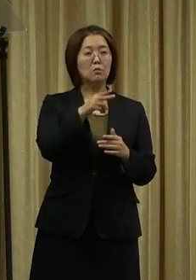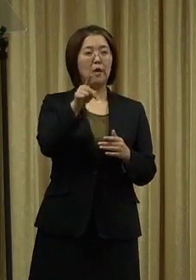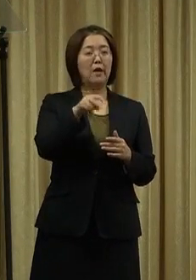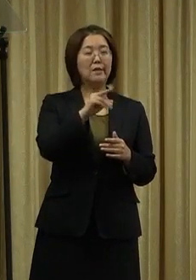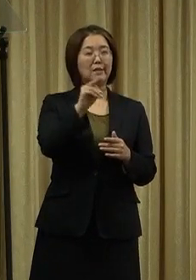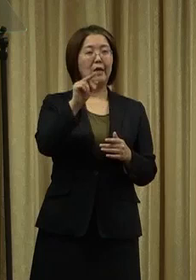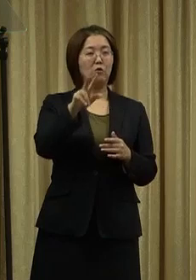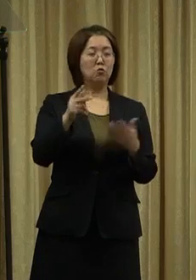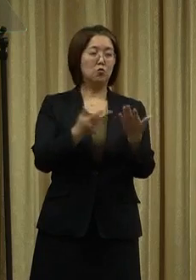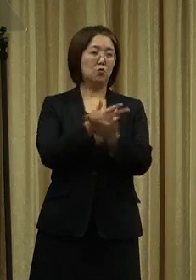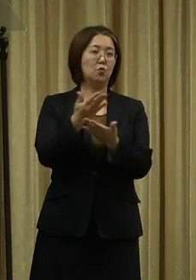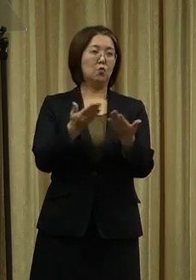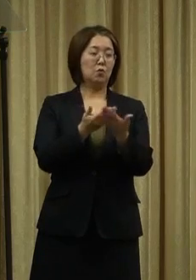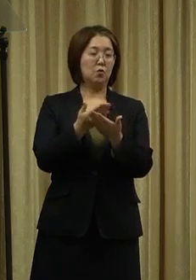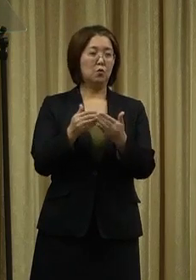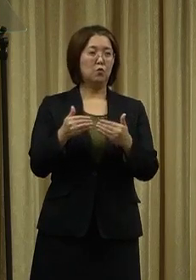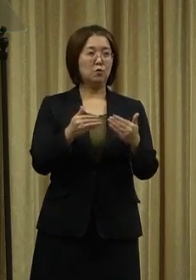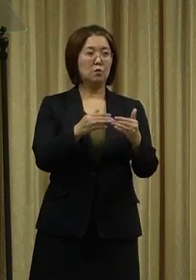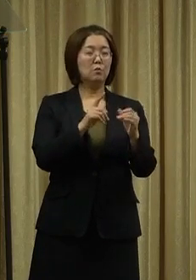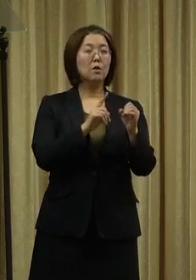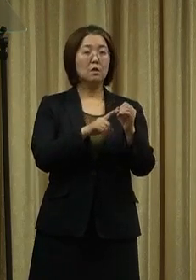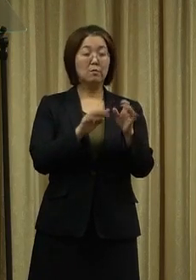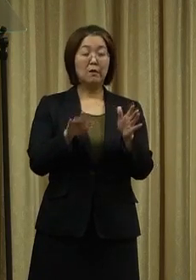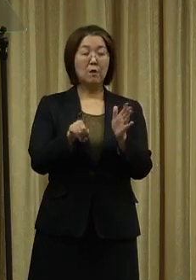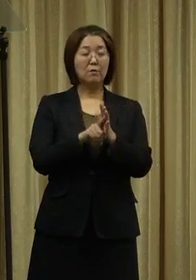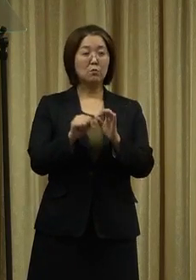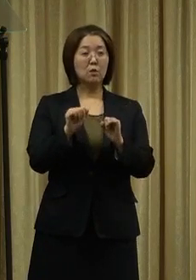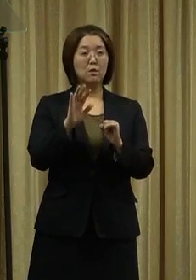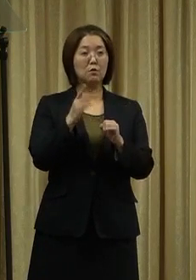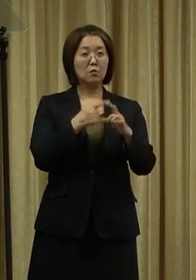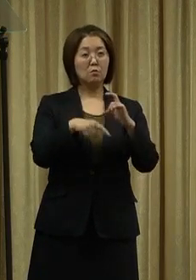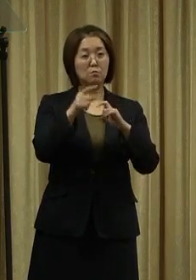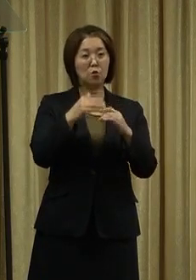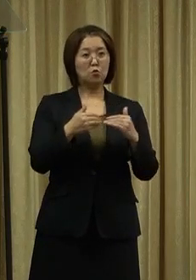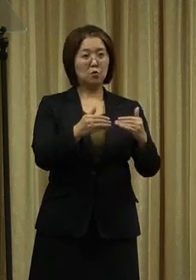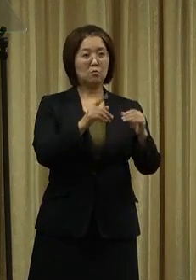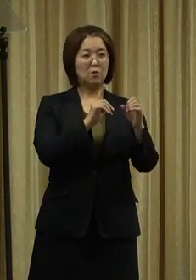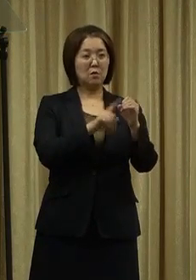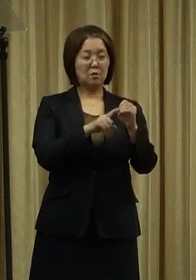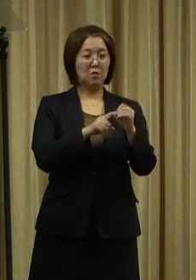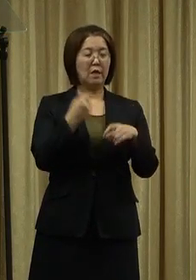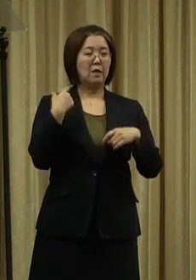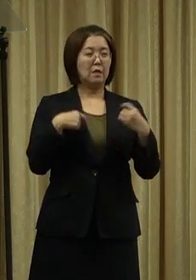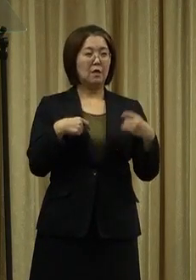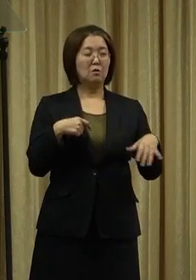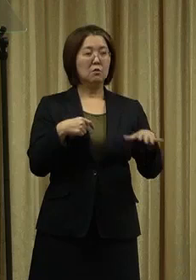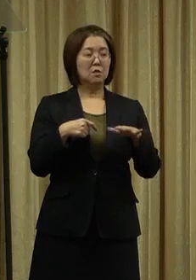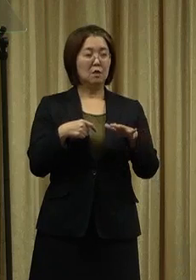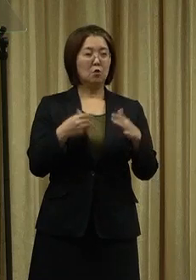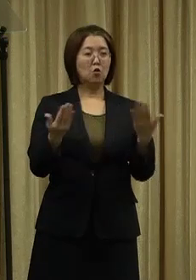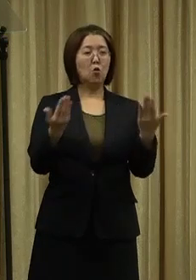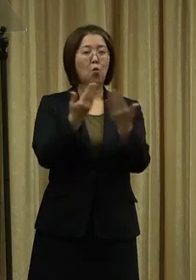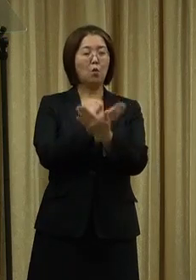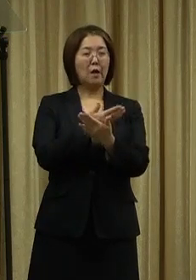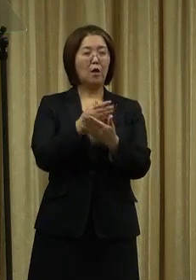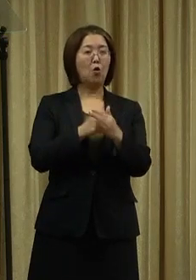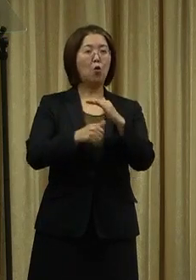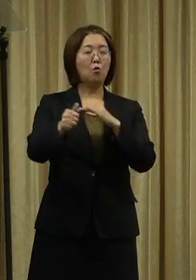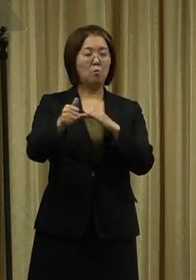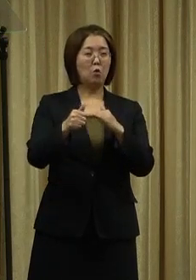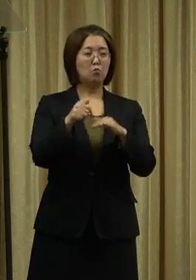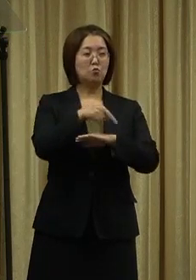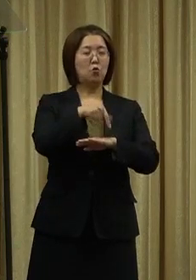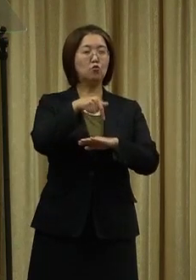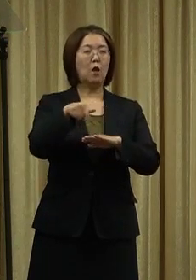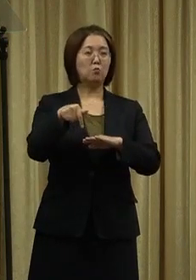との交流を促進するため、まあ、これまでも継続しておりますが、さらに促進するために、学生の交換訪問プログラムを実施するほ